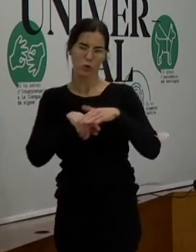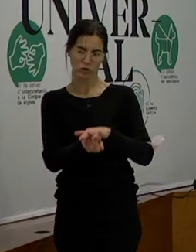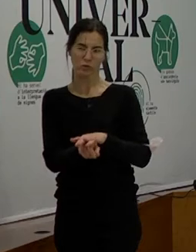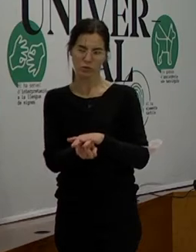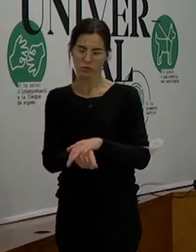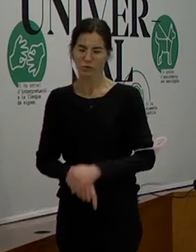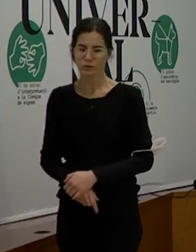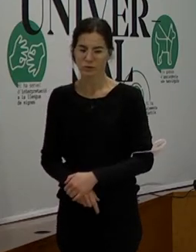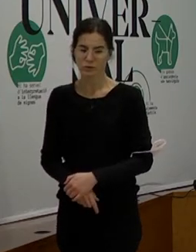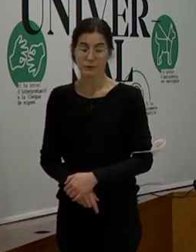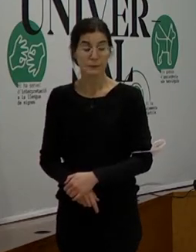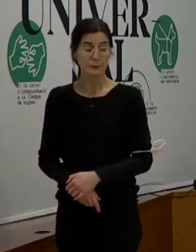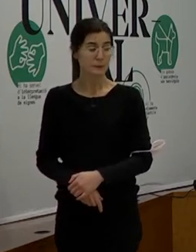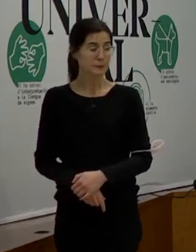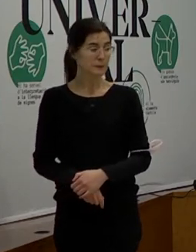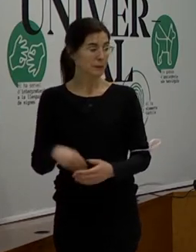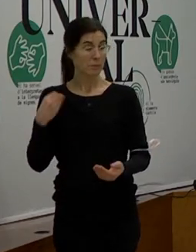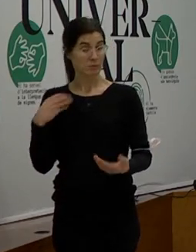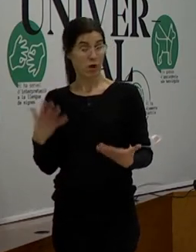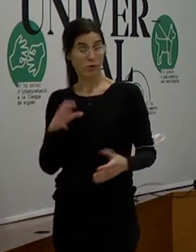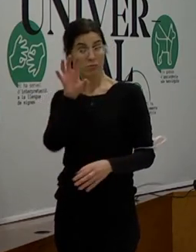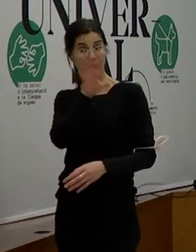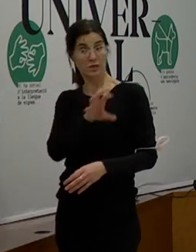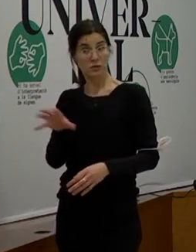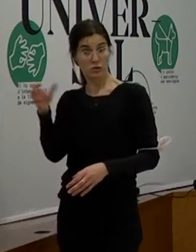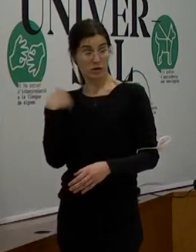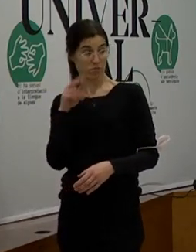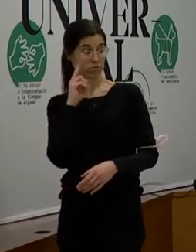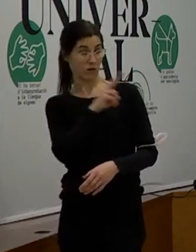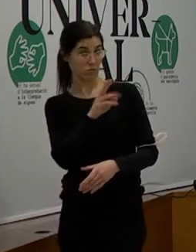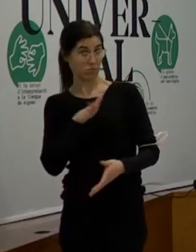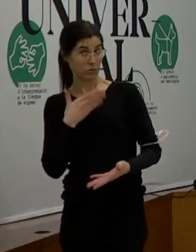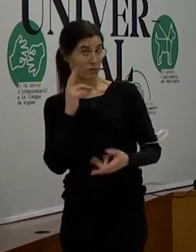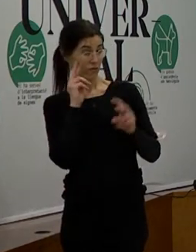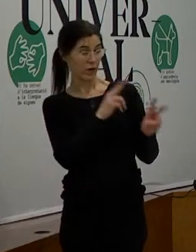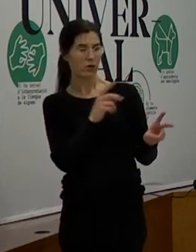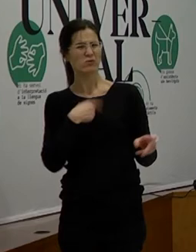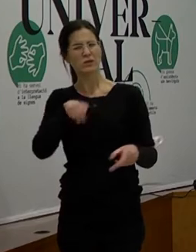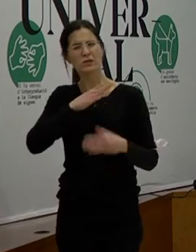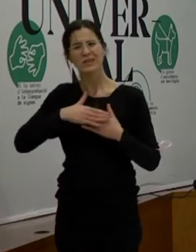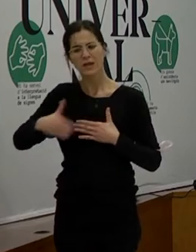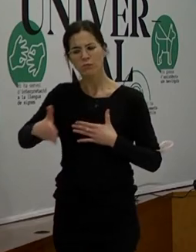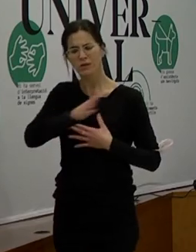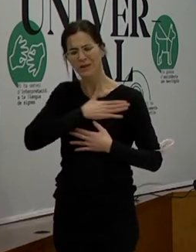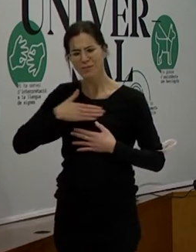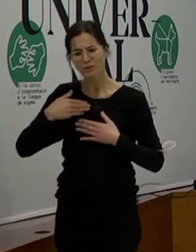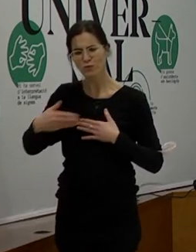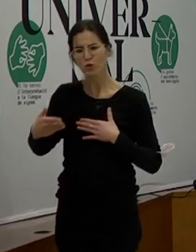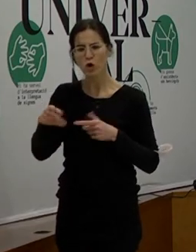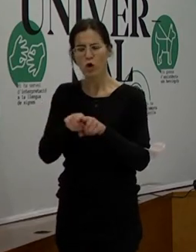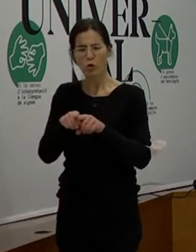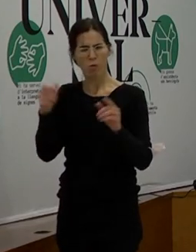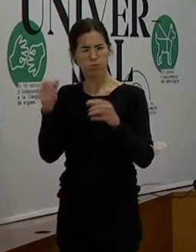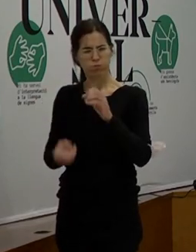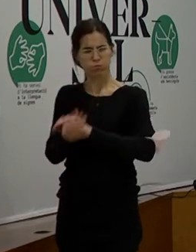El moviment el tenim ara amb aquests països que veieu, però ens agradaria crear un segell i auditar